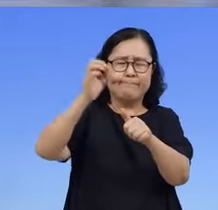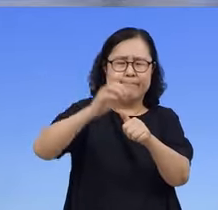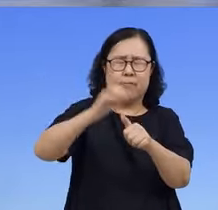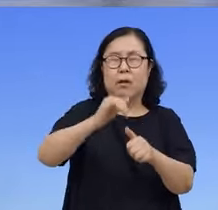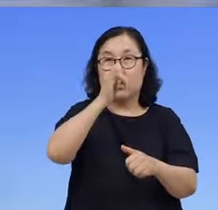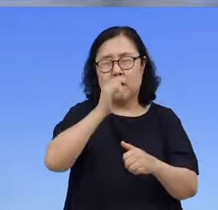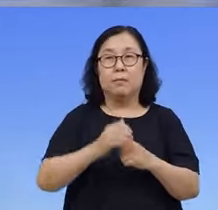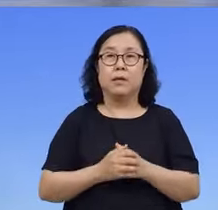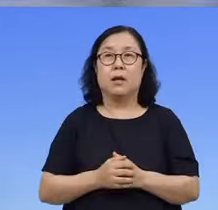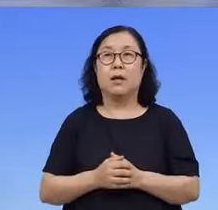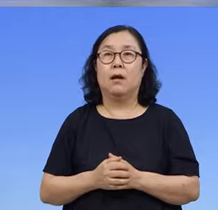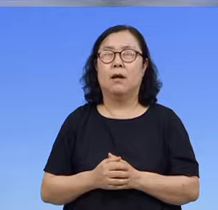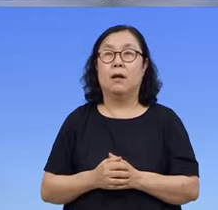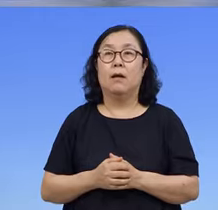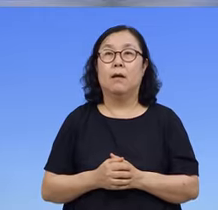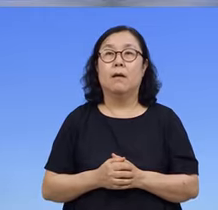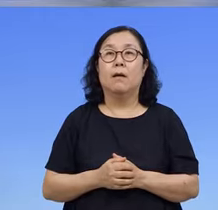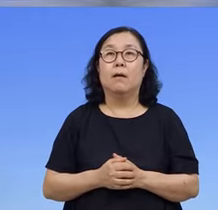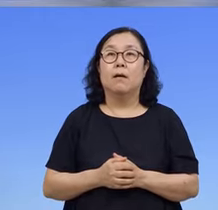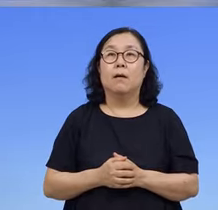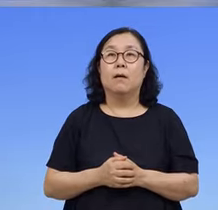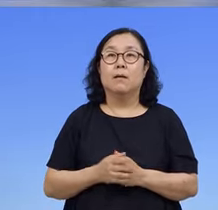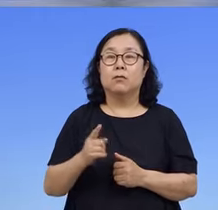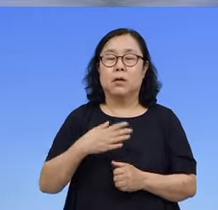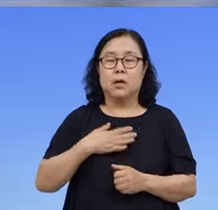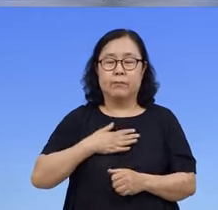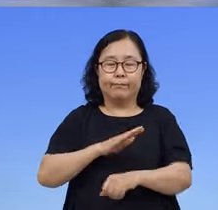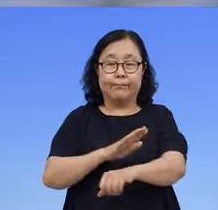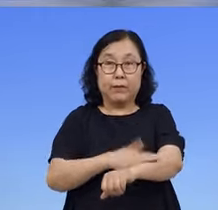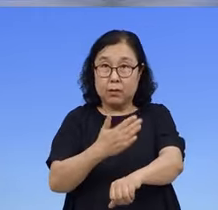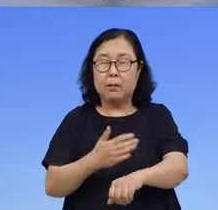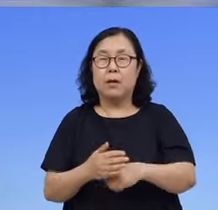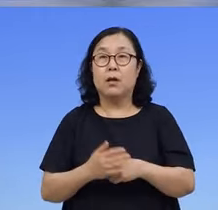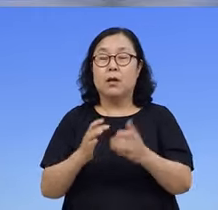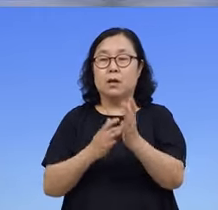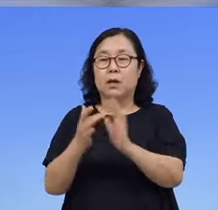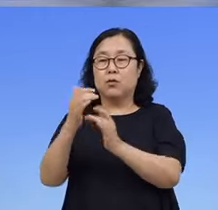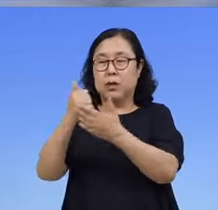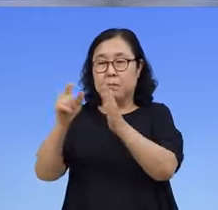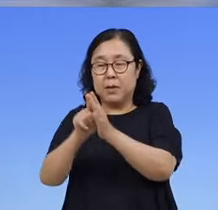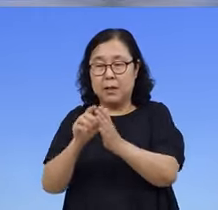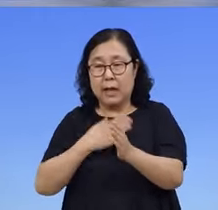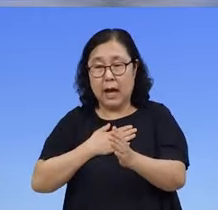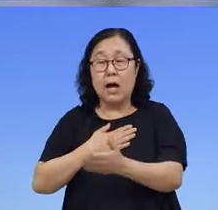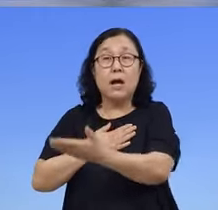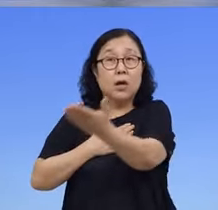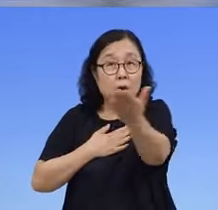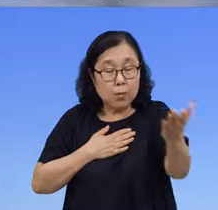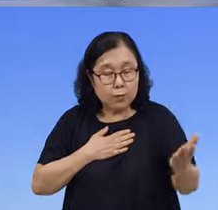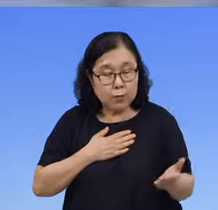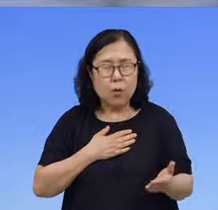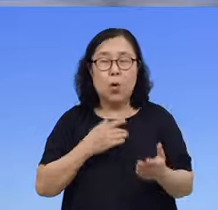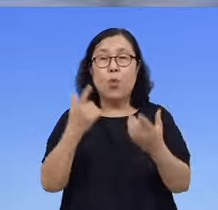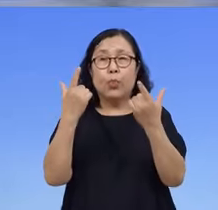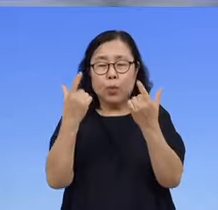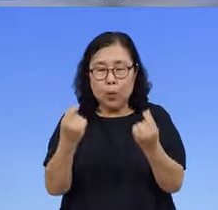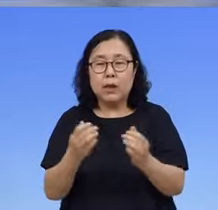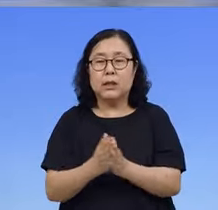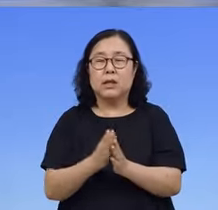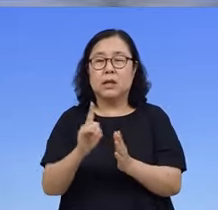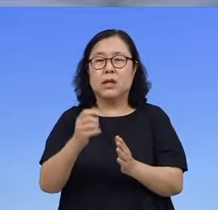않다. 여러분 진짜 자칫 잘못하면은 예수 믿는 저나 여러분들이